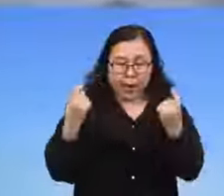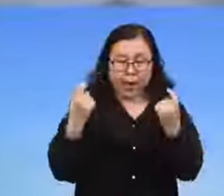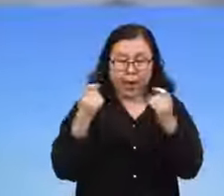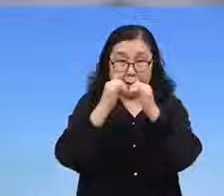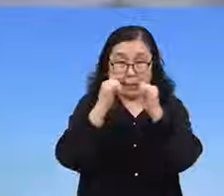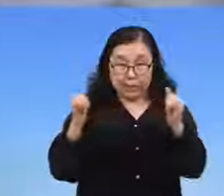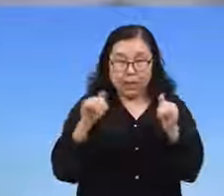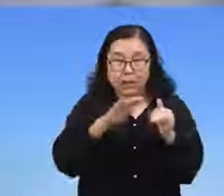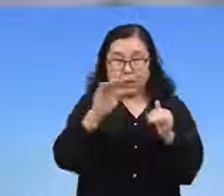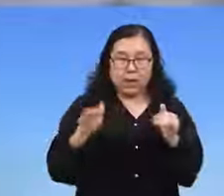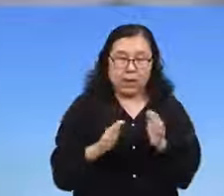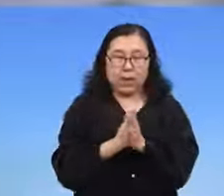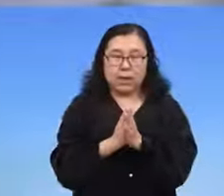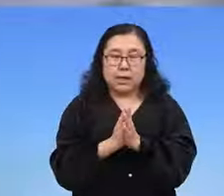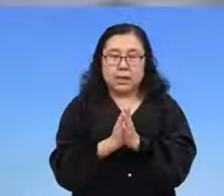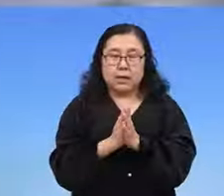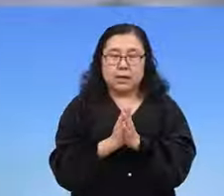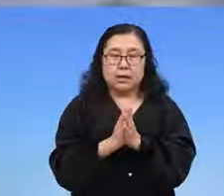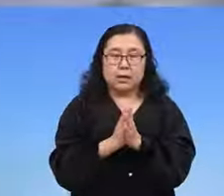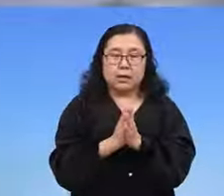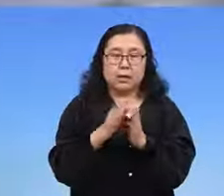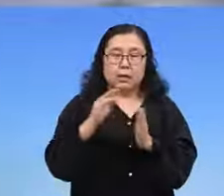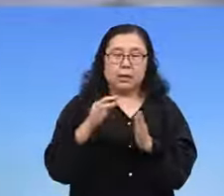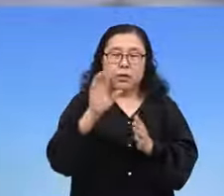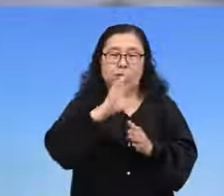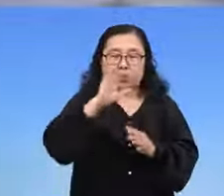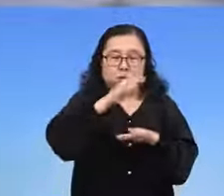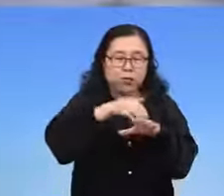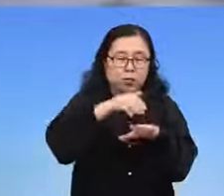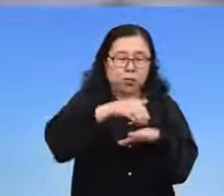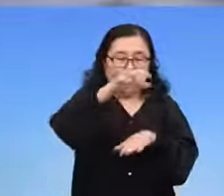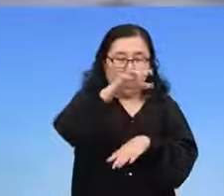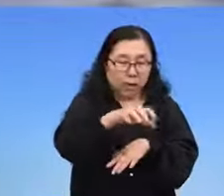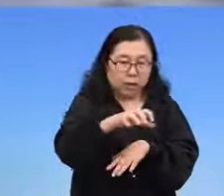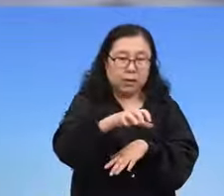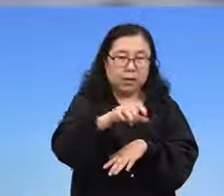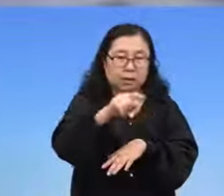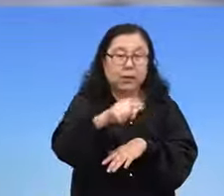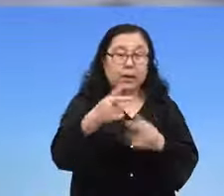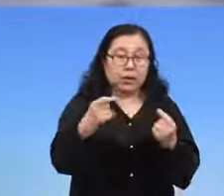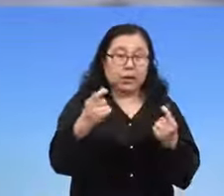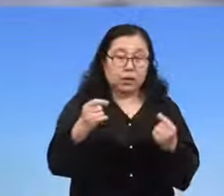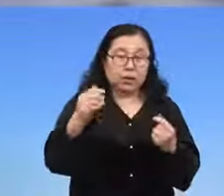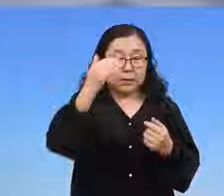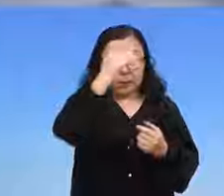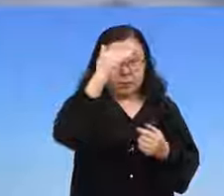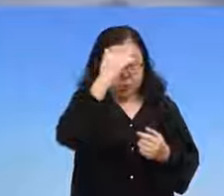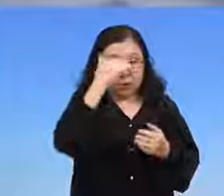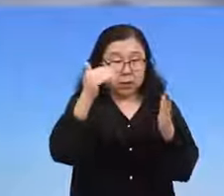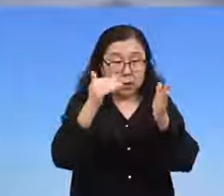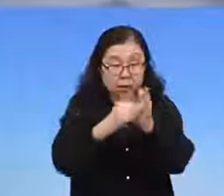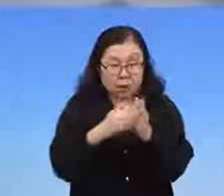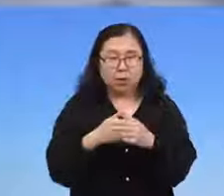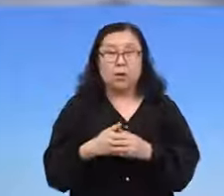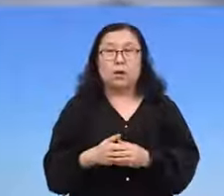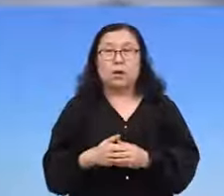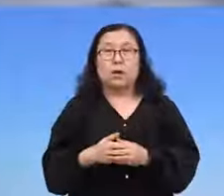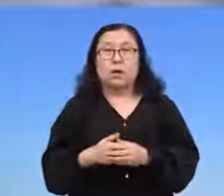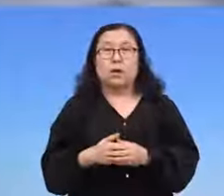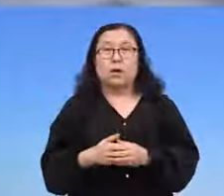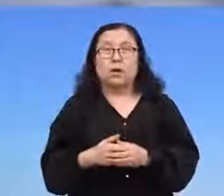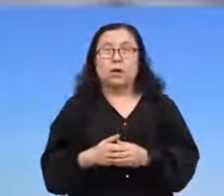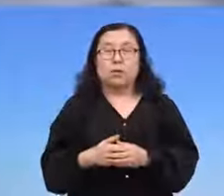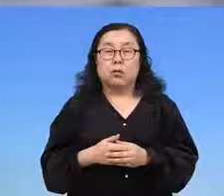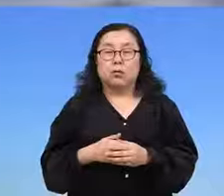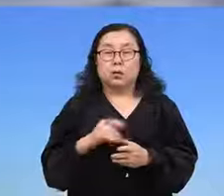이제 우리 수도원은 이런 곳입니다 쭉 설명을 하고 그 과정에서 나온 한마디라고 합니다.